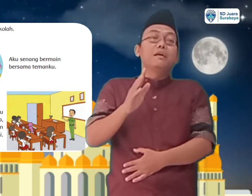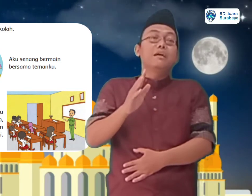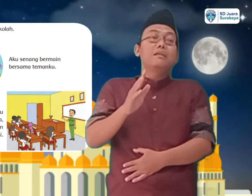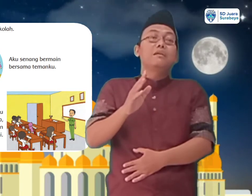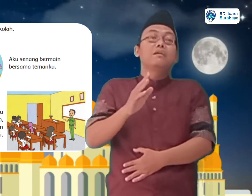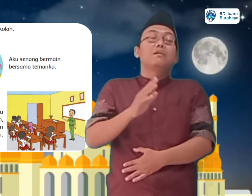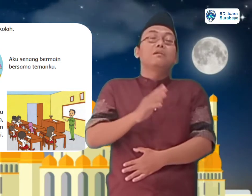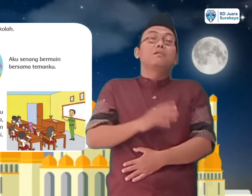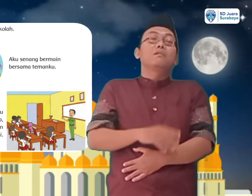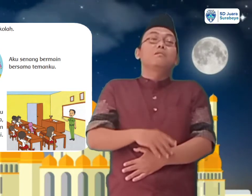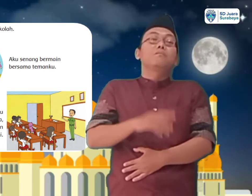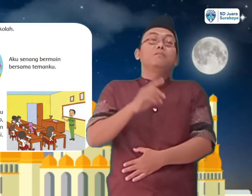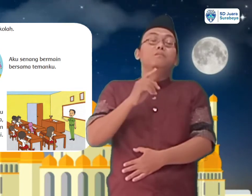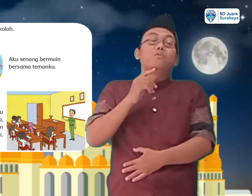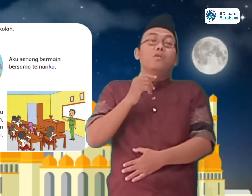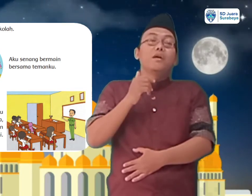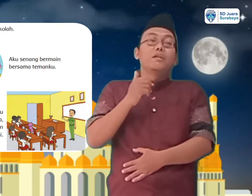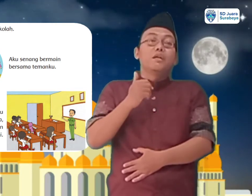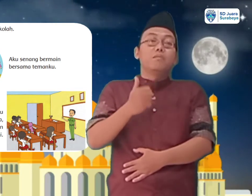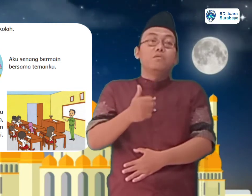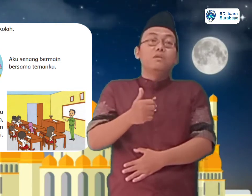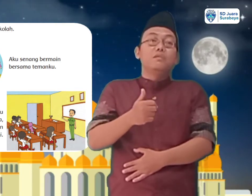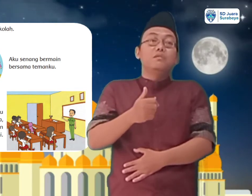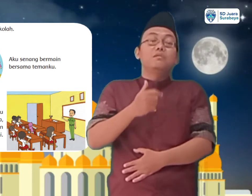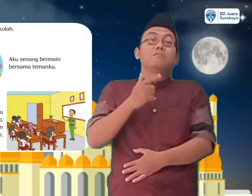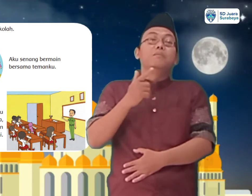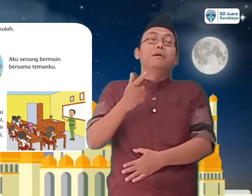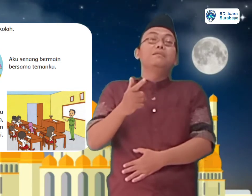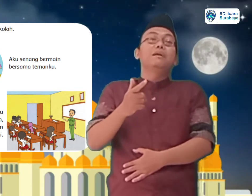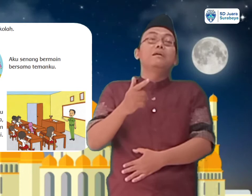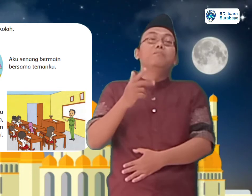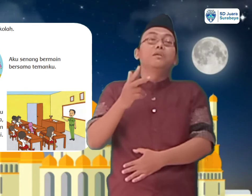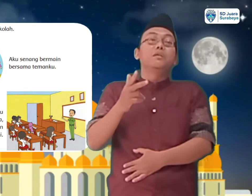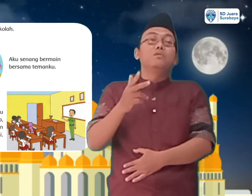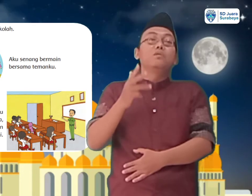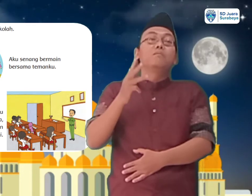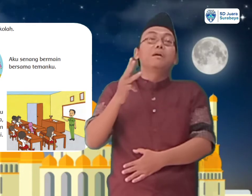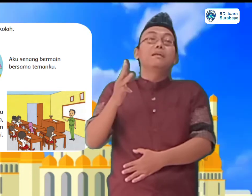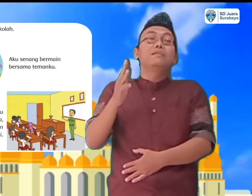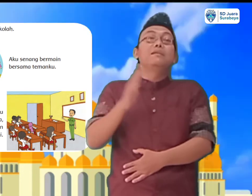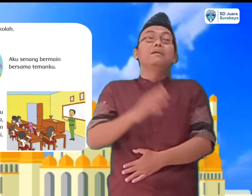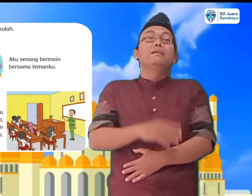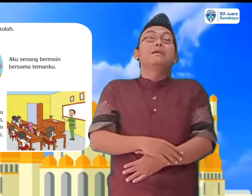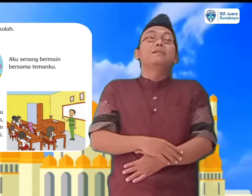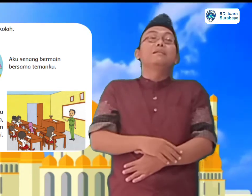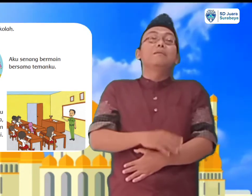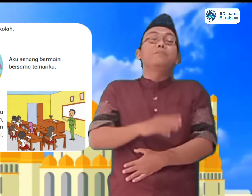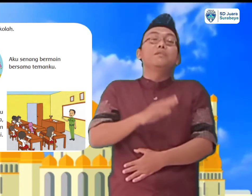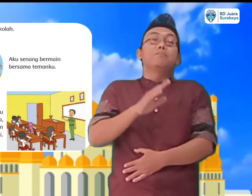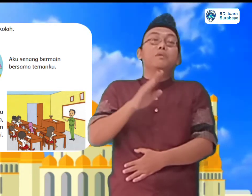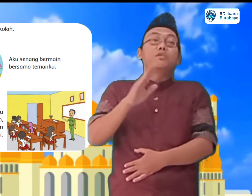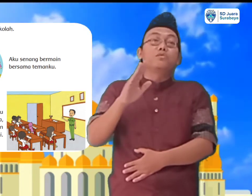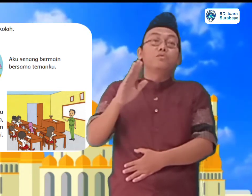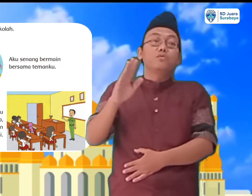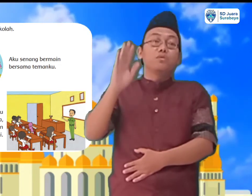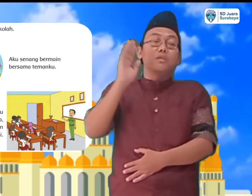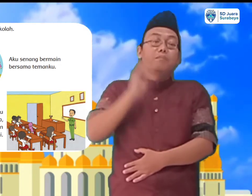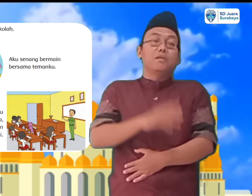belajar mulai dari menulis, membaca, berhitung, mengaji, dan kita bisa bersyukur kepada